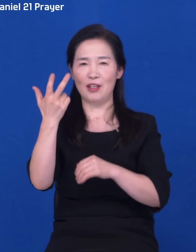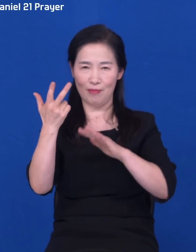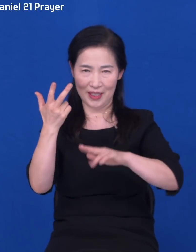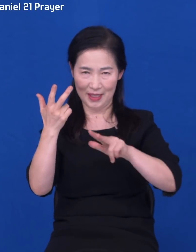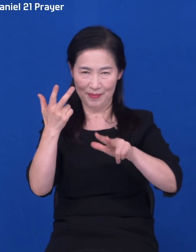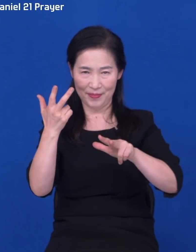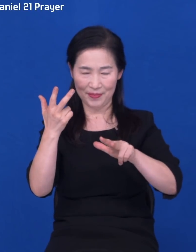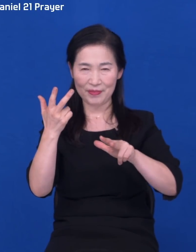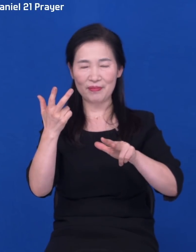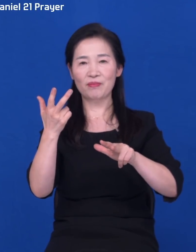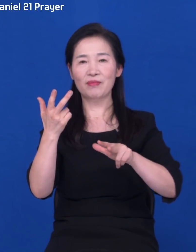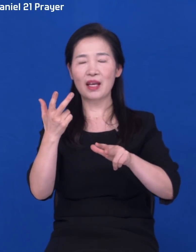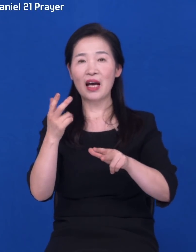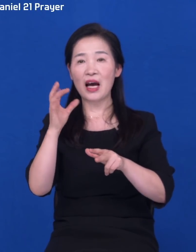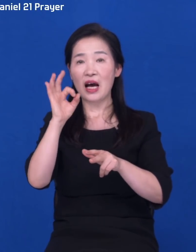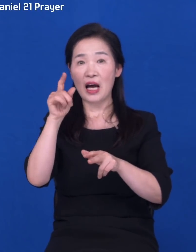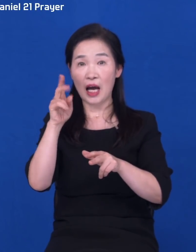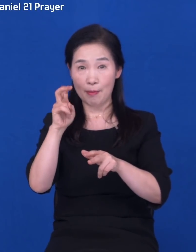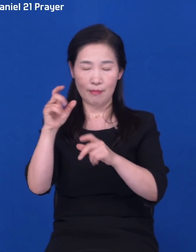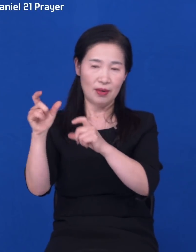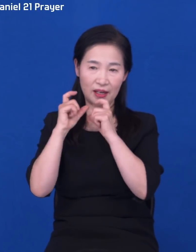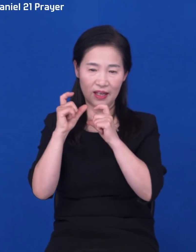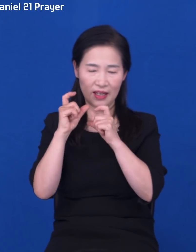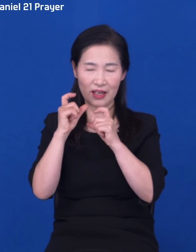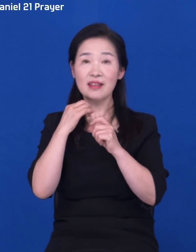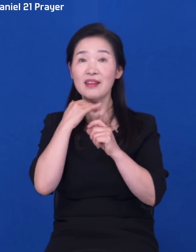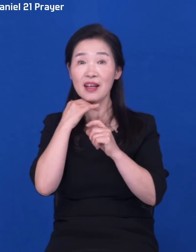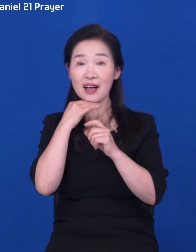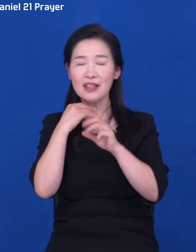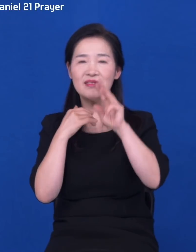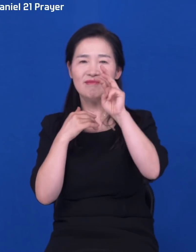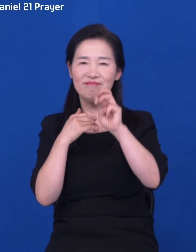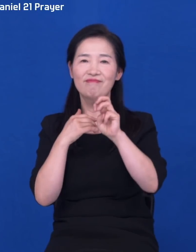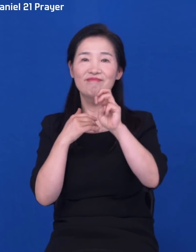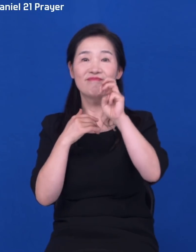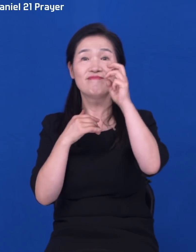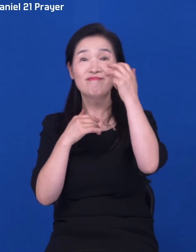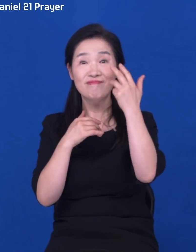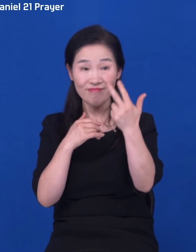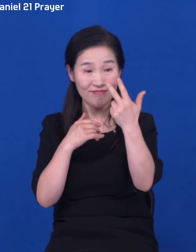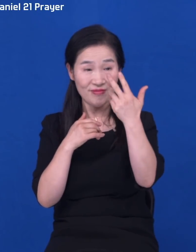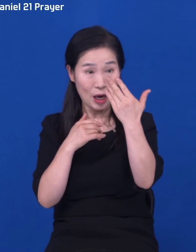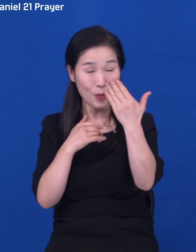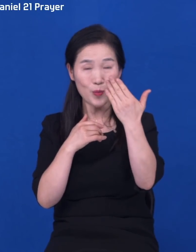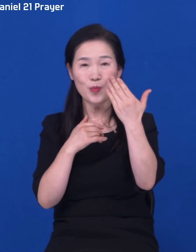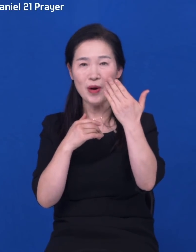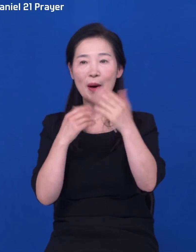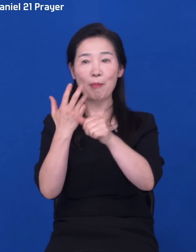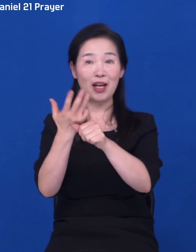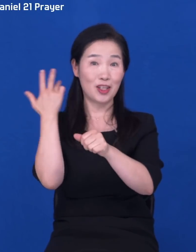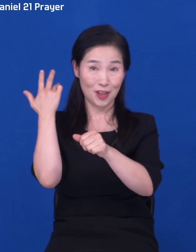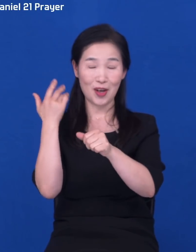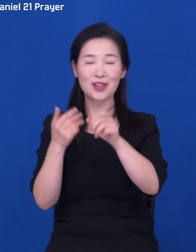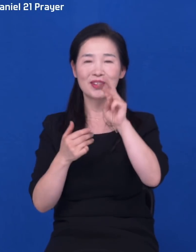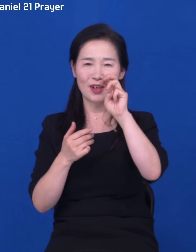제가 암에 걸린 시기는 39살. 지금부터 이제 8년 전 맞지요? 예, 8년